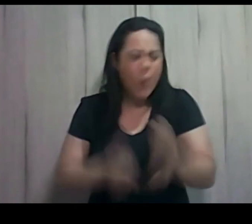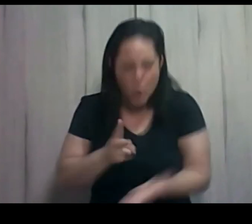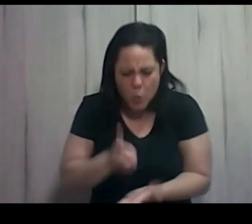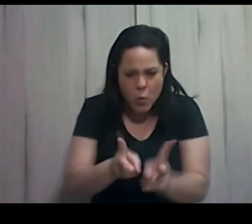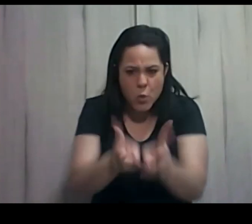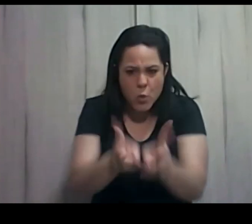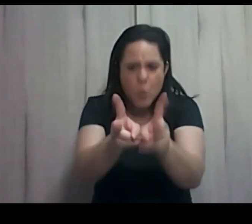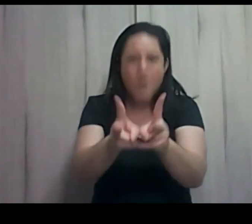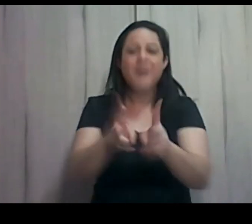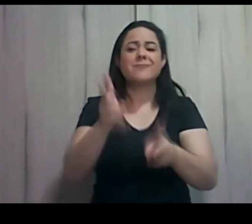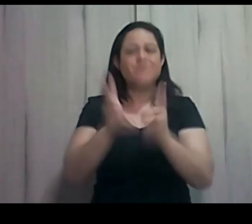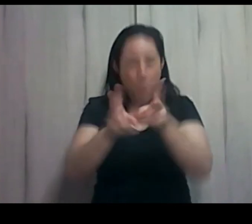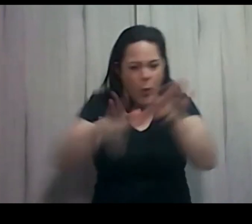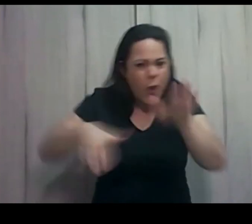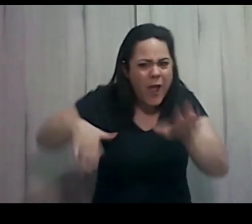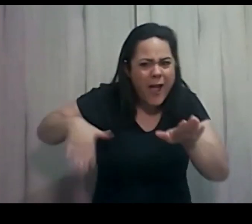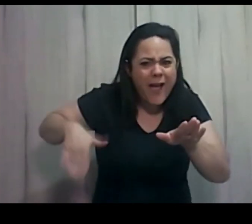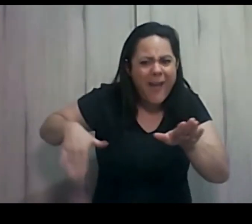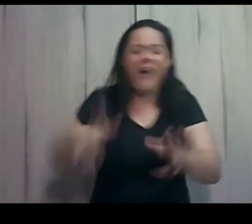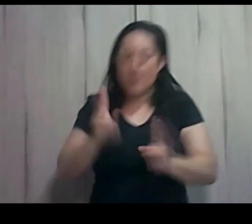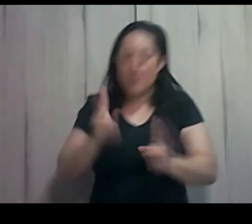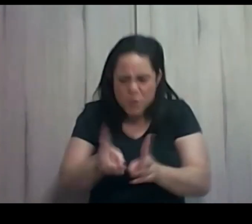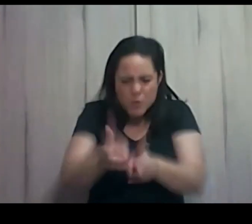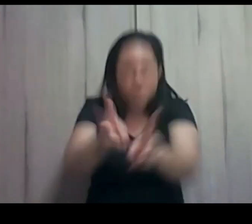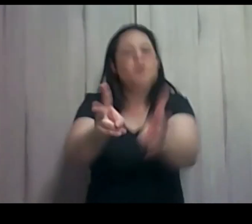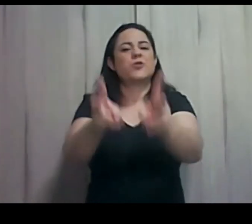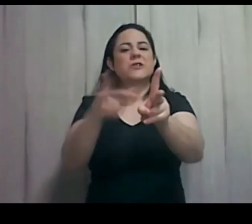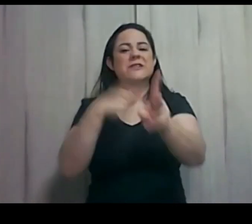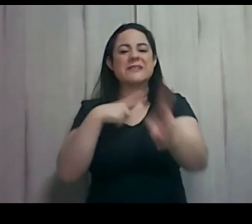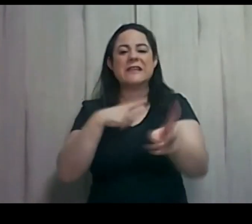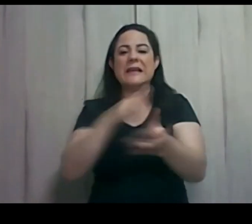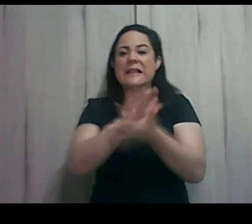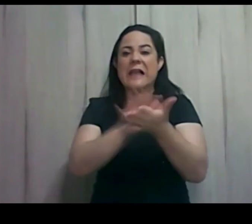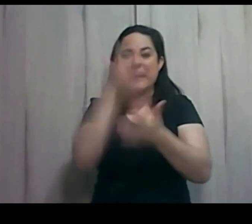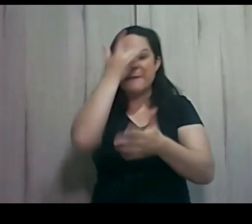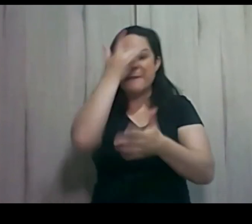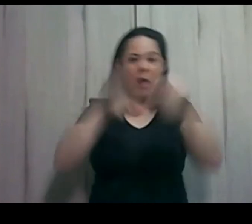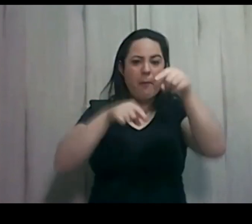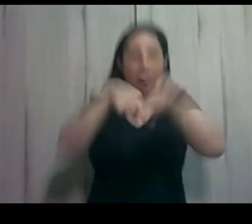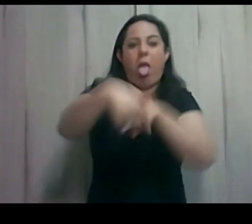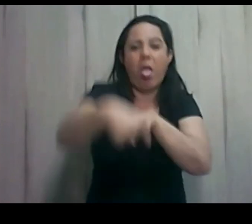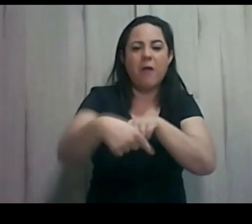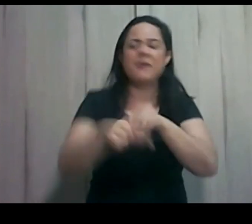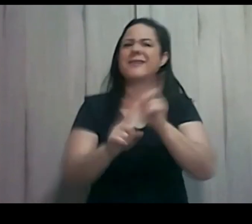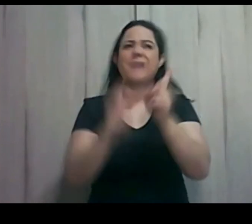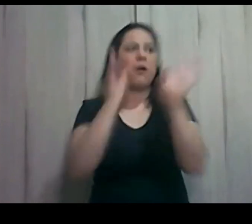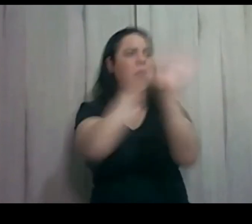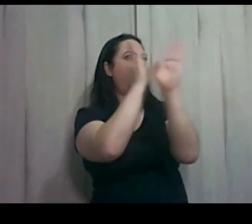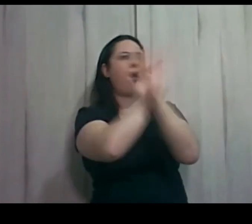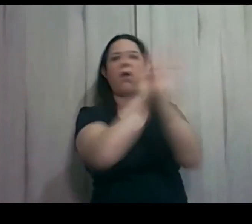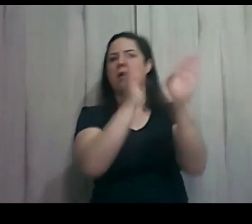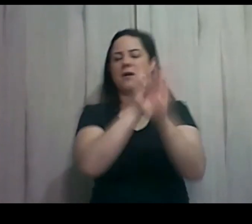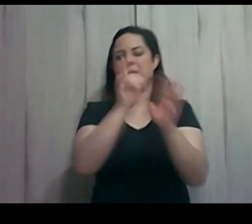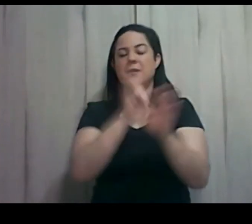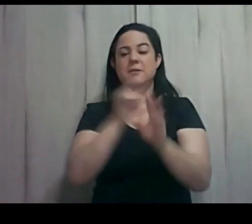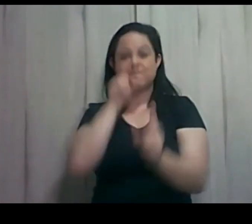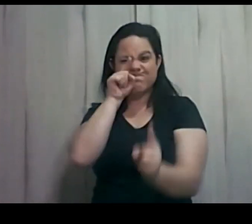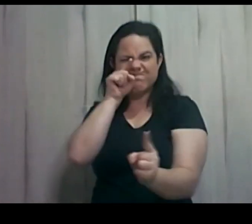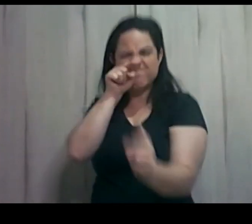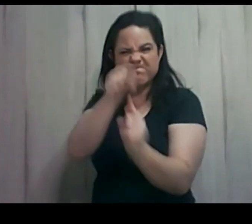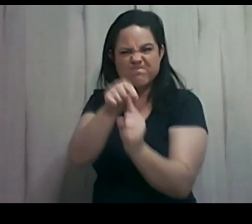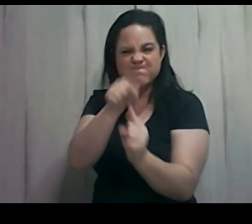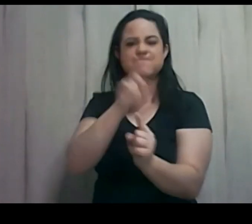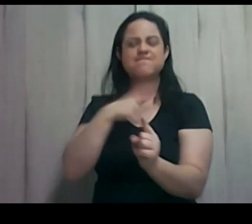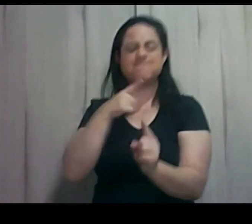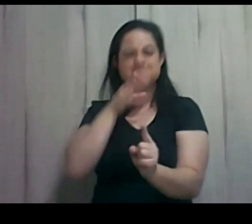nadar. Continue em frente. Não deixa ninguém te ultrapassar. Não se distraia. Não perca o foco. Não perca o